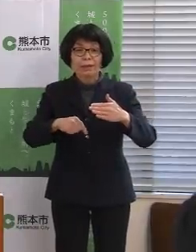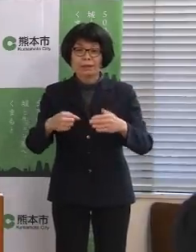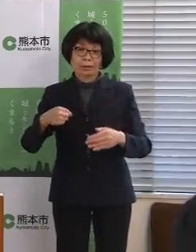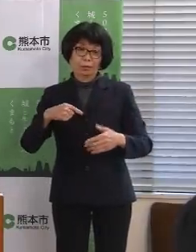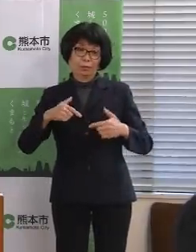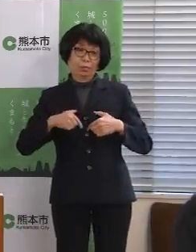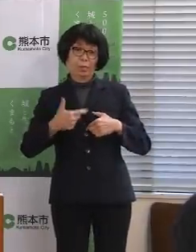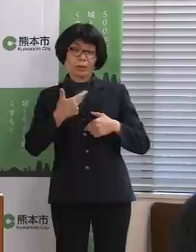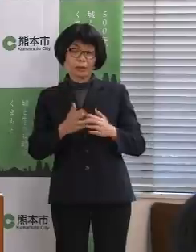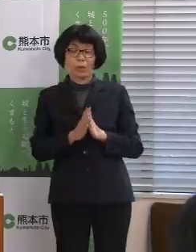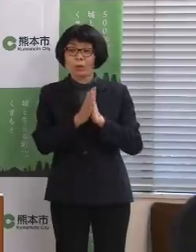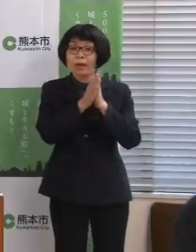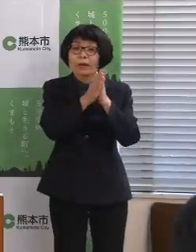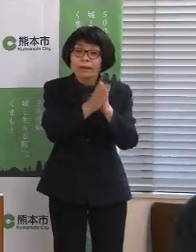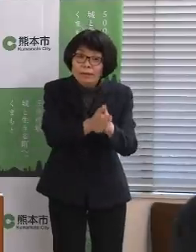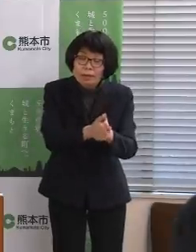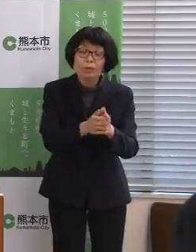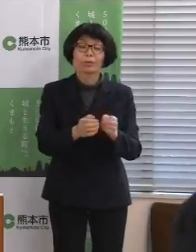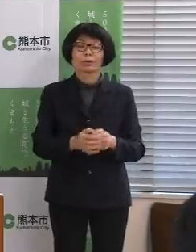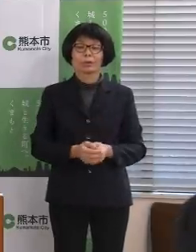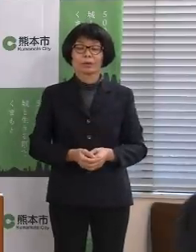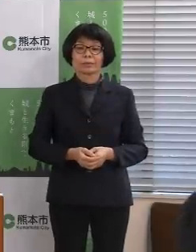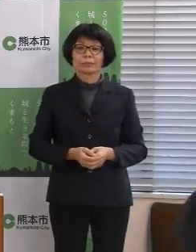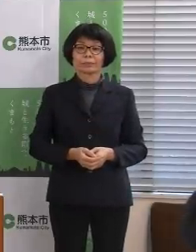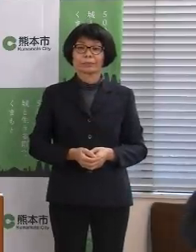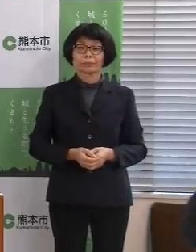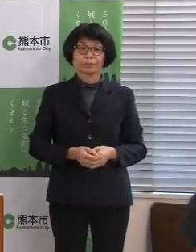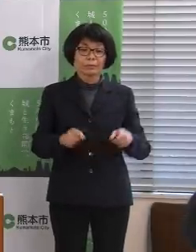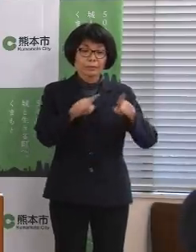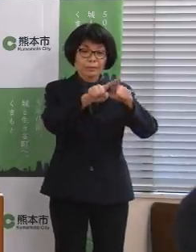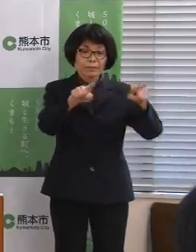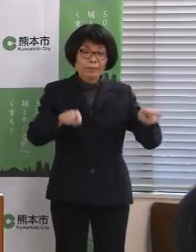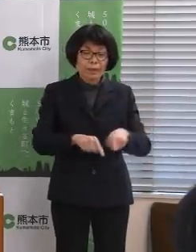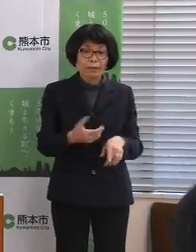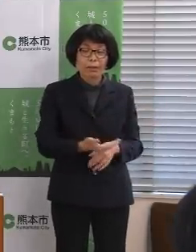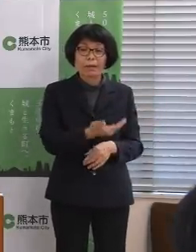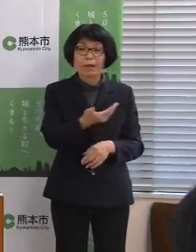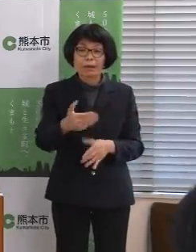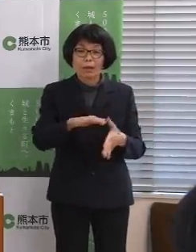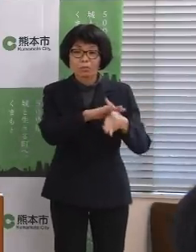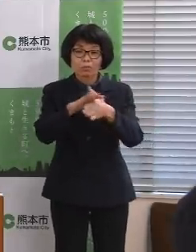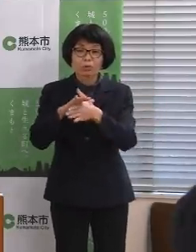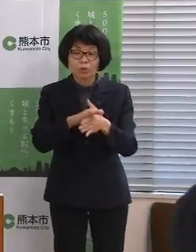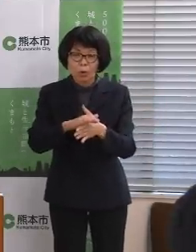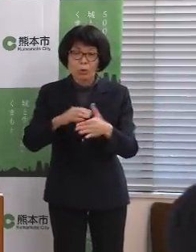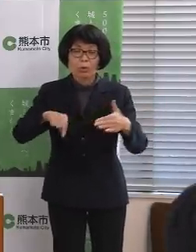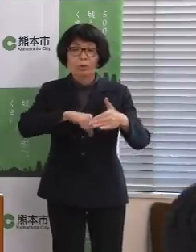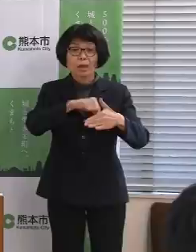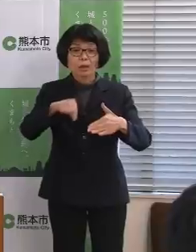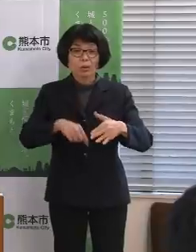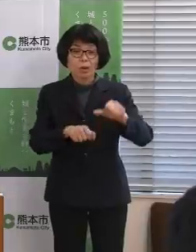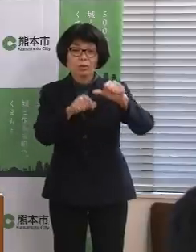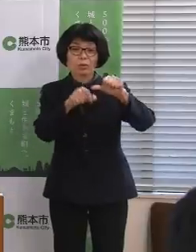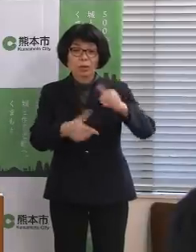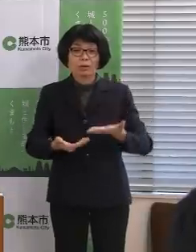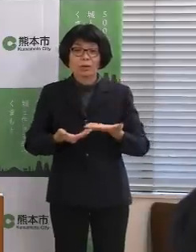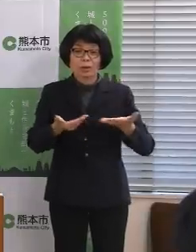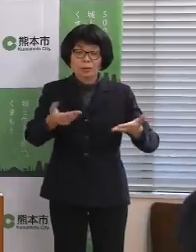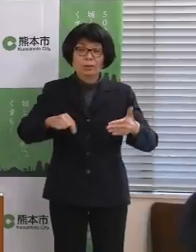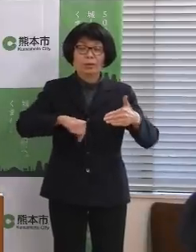ております本市からの回覧文書等に関して5月送付分